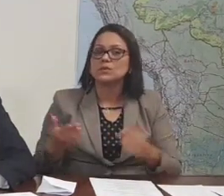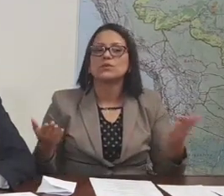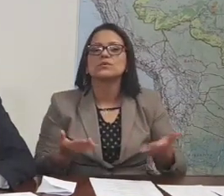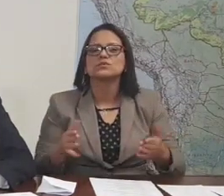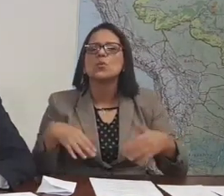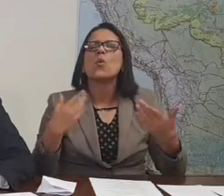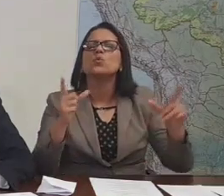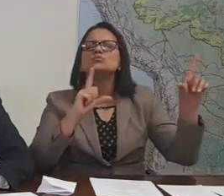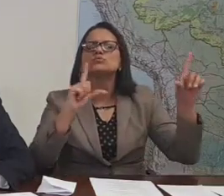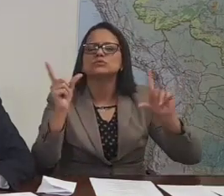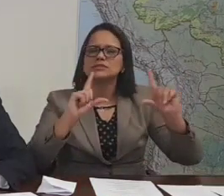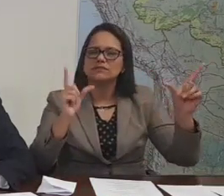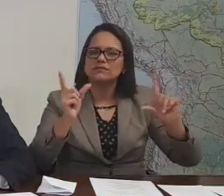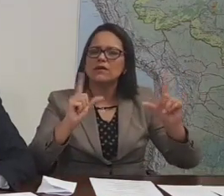a